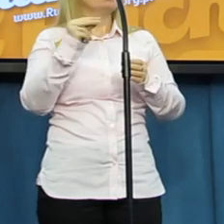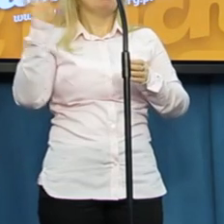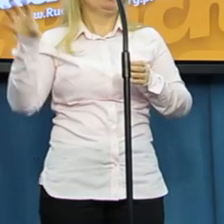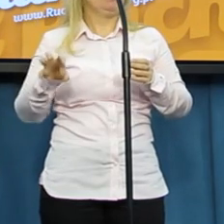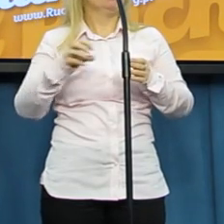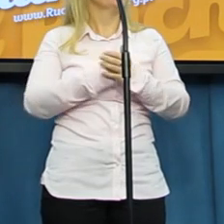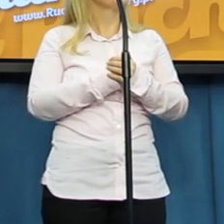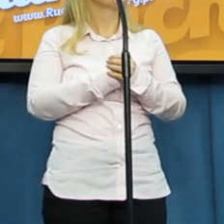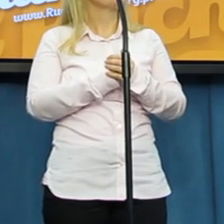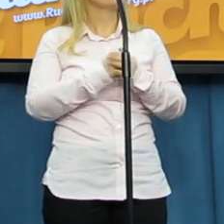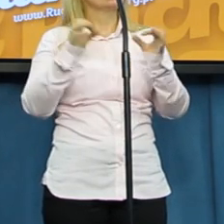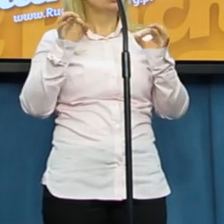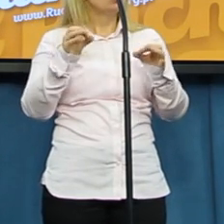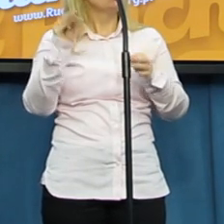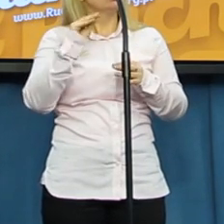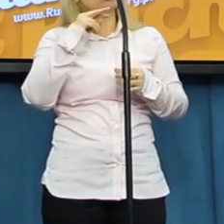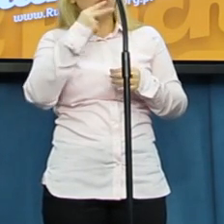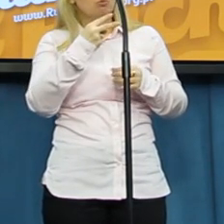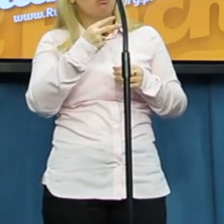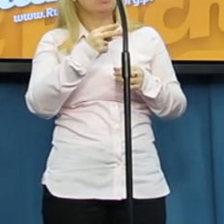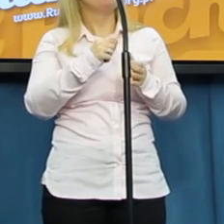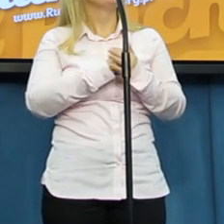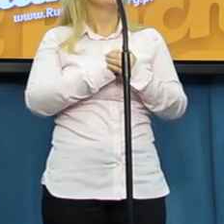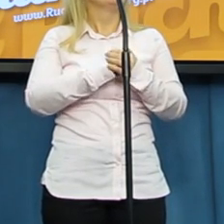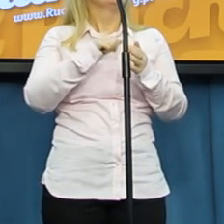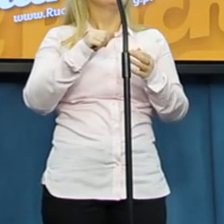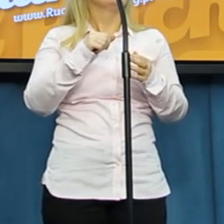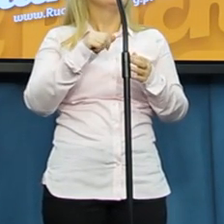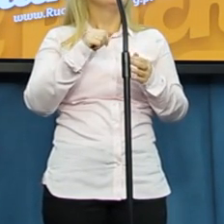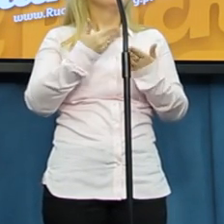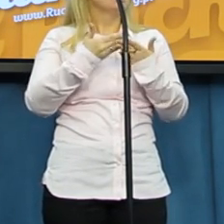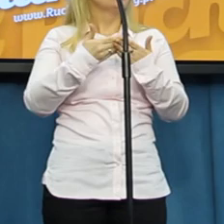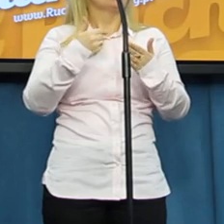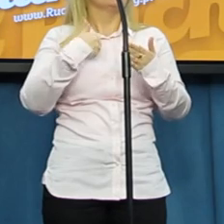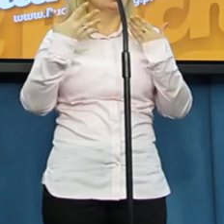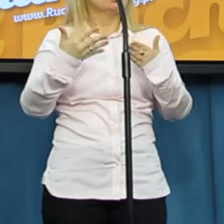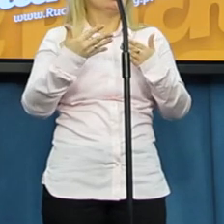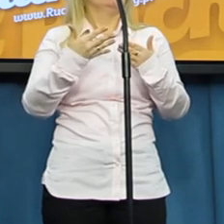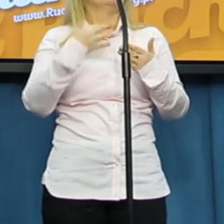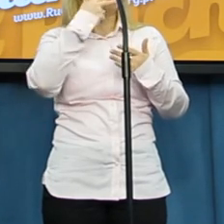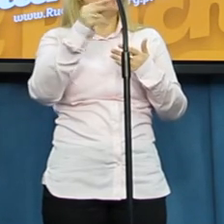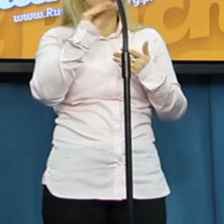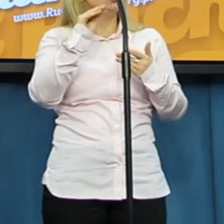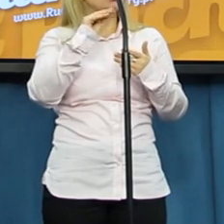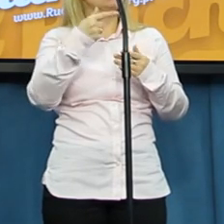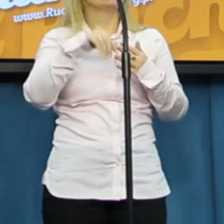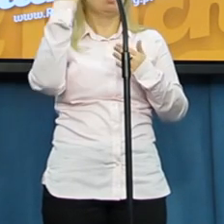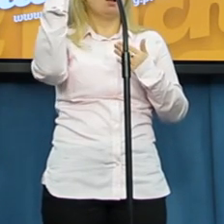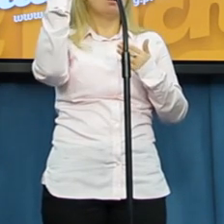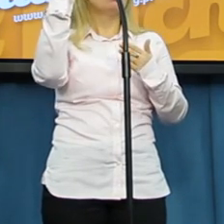się dzisiaj jeszcze dopowiem do tego, i to jest właśnie druga część tej naszej konferencji, zwracam, odpowiadając na pańskie pytanie, z apelem